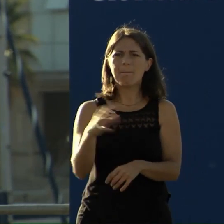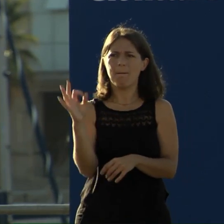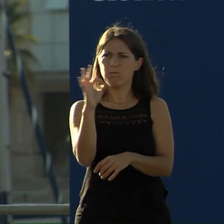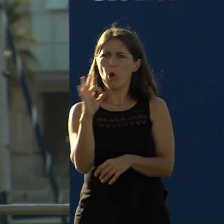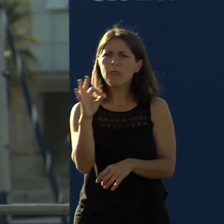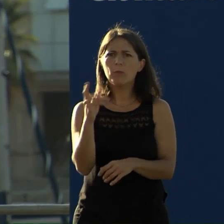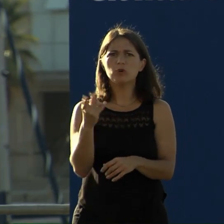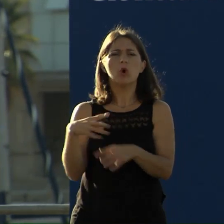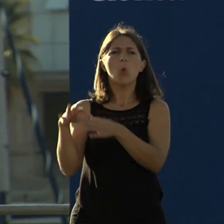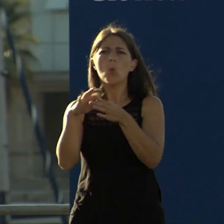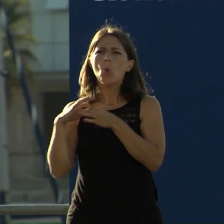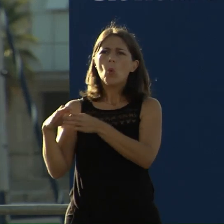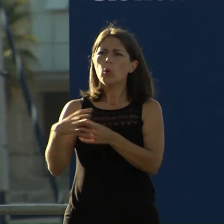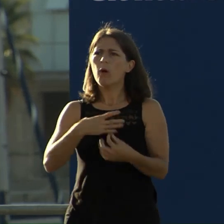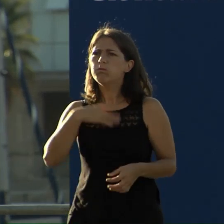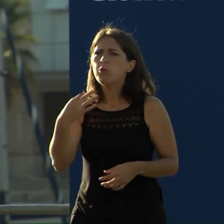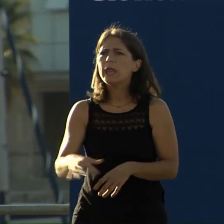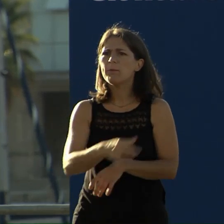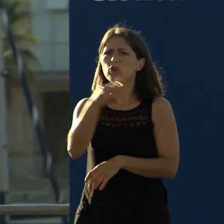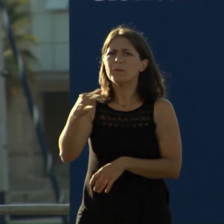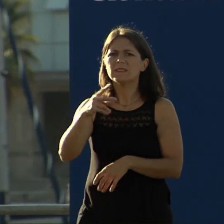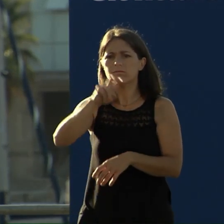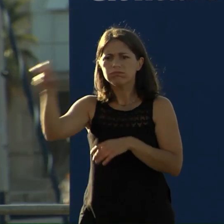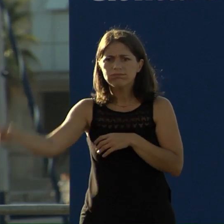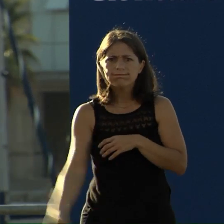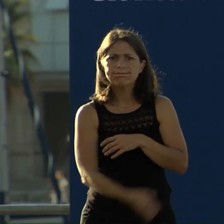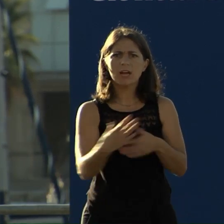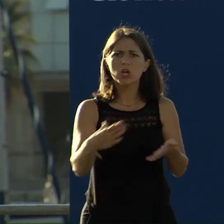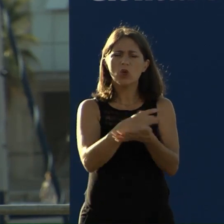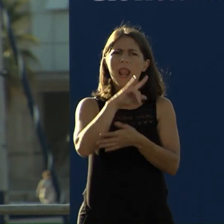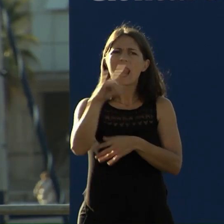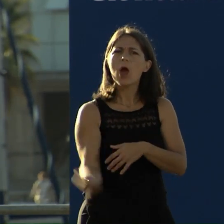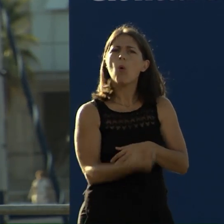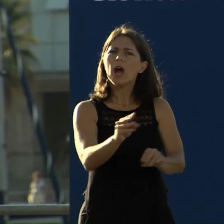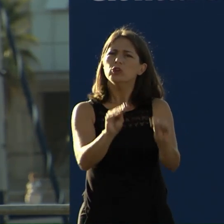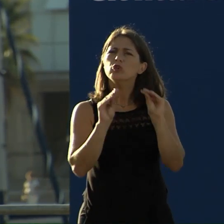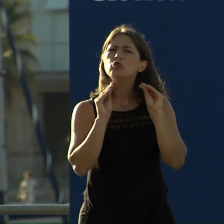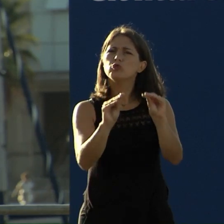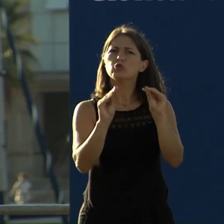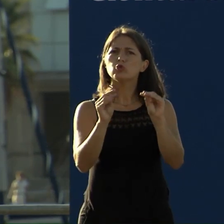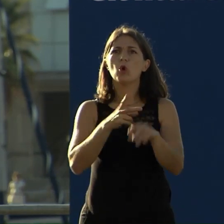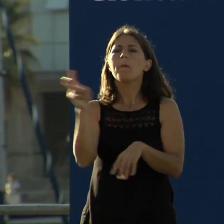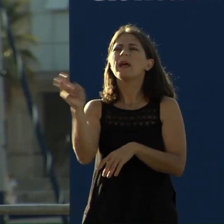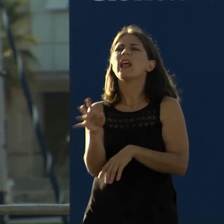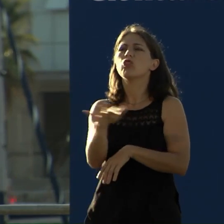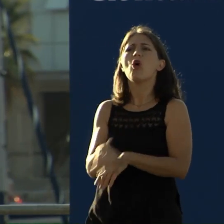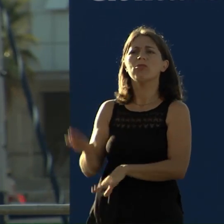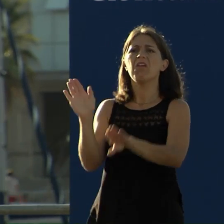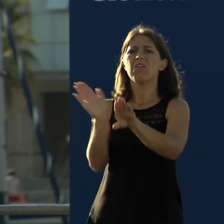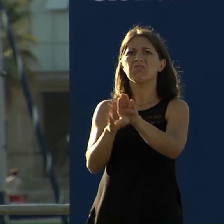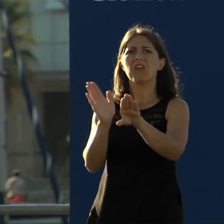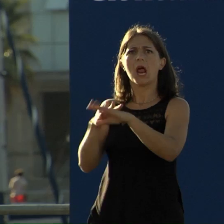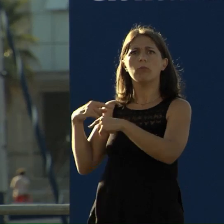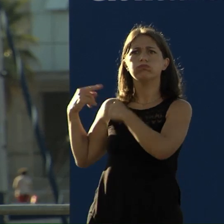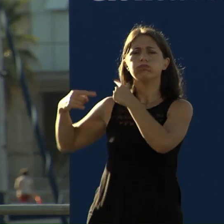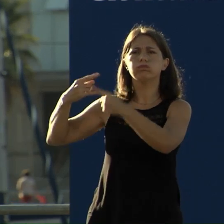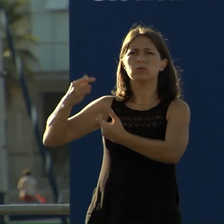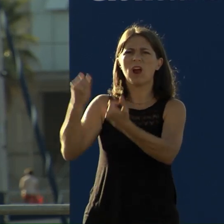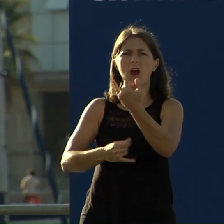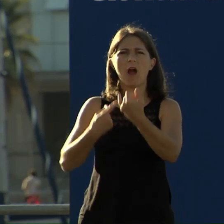lenguaje de Unidos Podemos. Del lenguaje de todos esos militantes. Que venían de la izquierda tradicional. Y entendieron con sentido